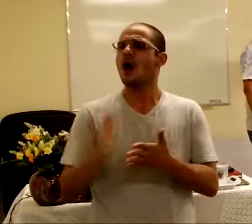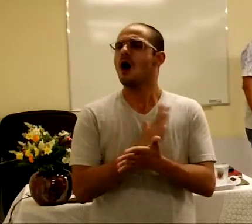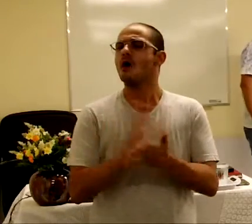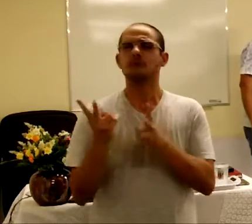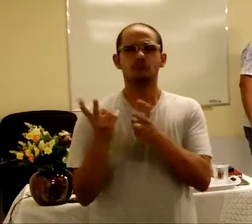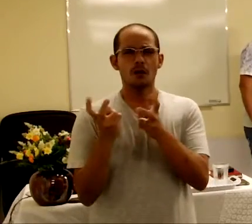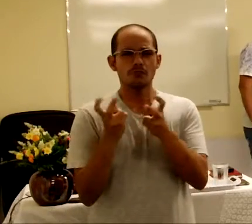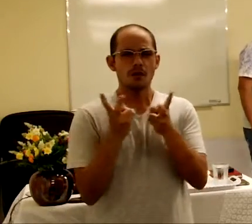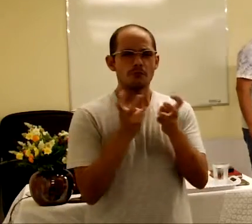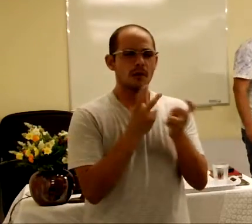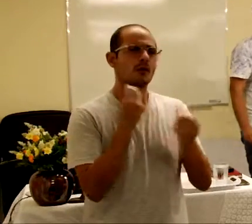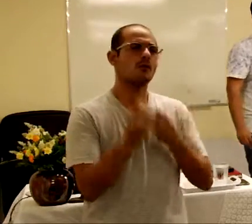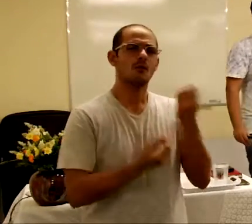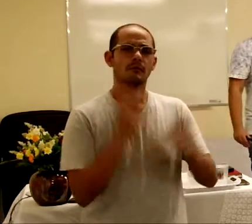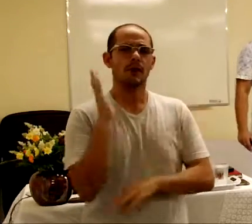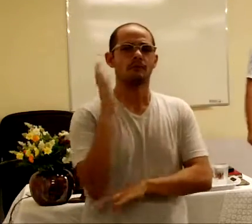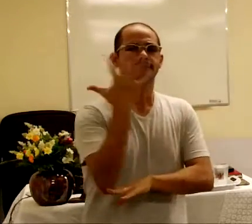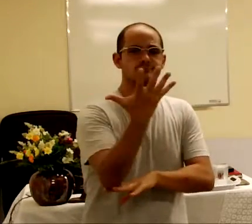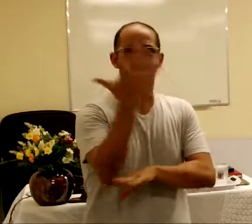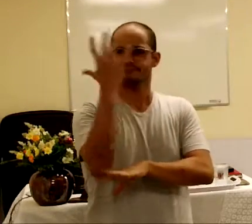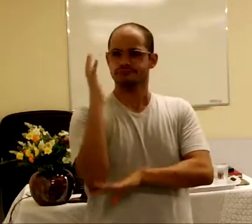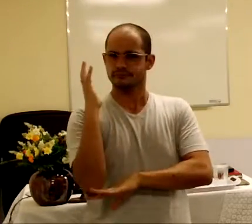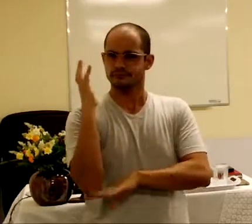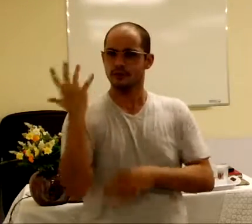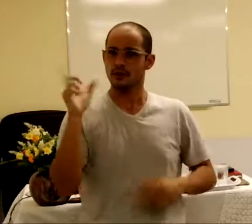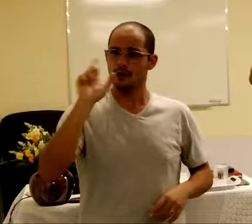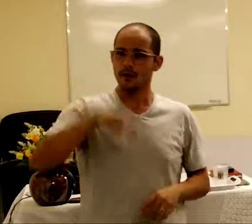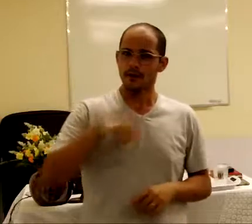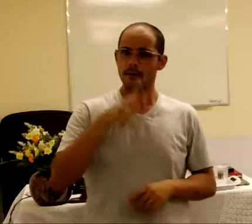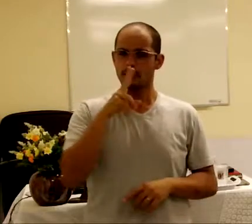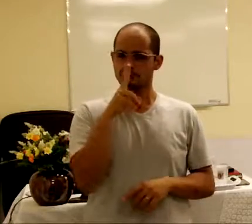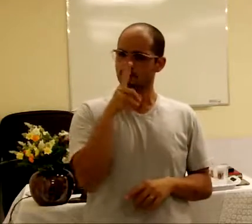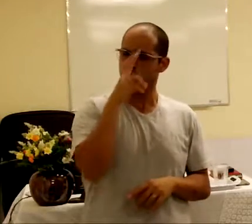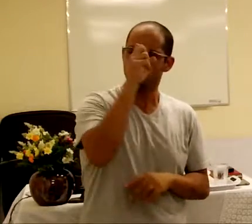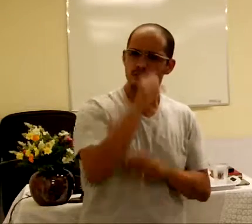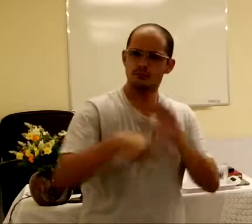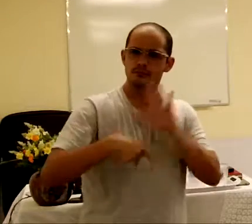da natureza, por exemplo. É aquela percepção de Deus como uma força